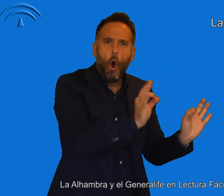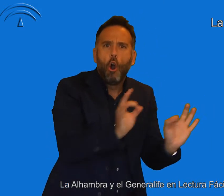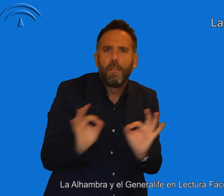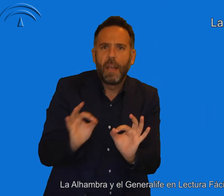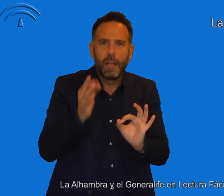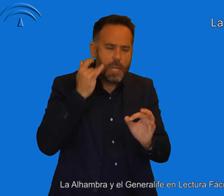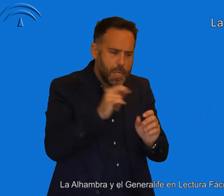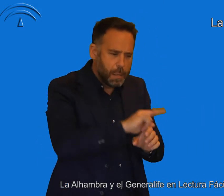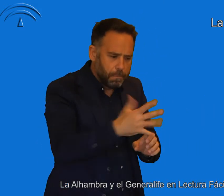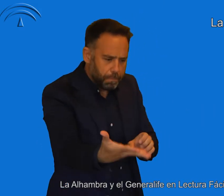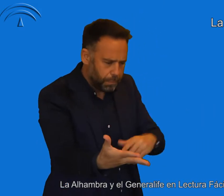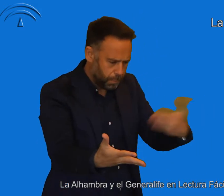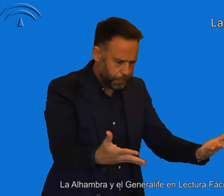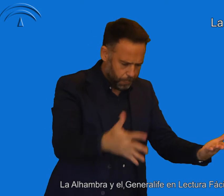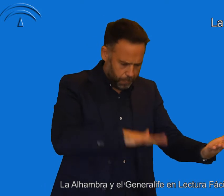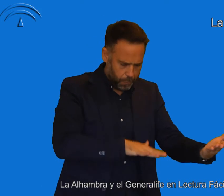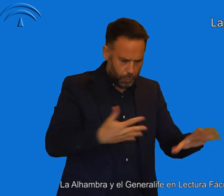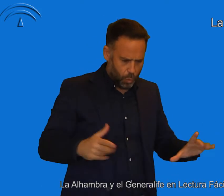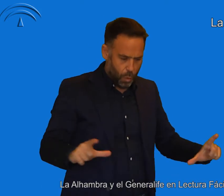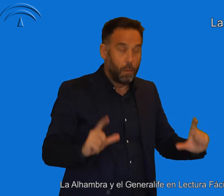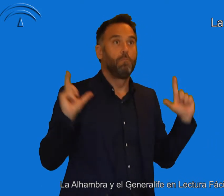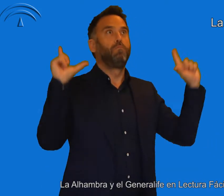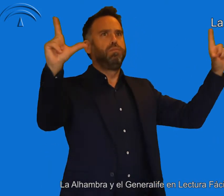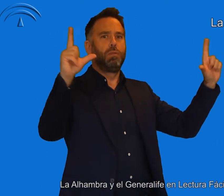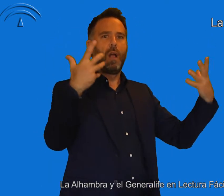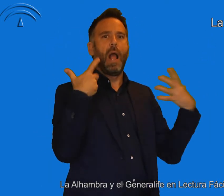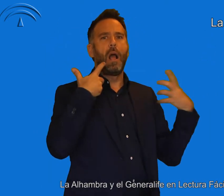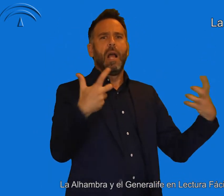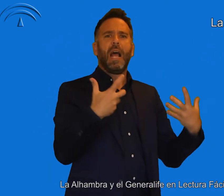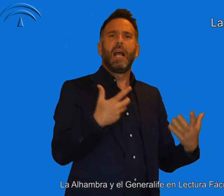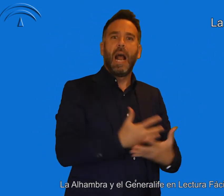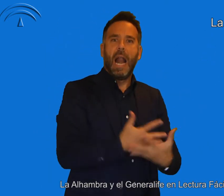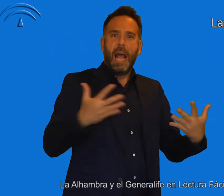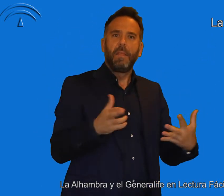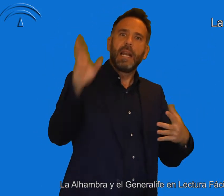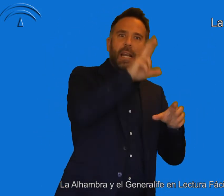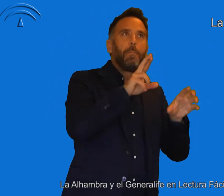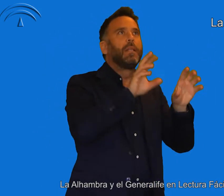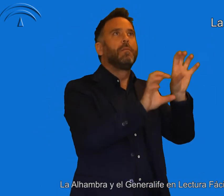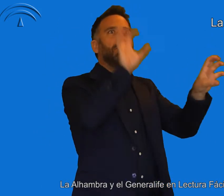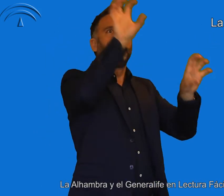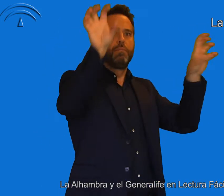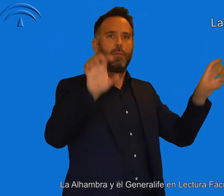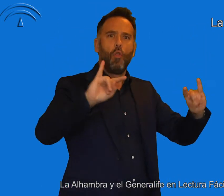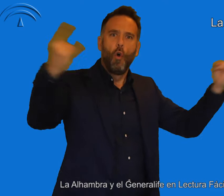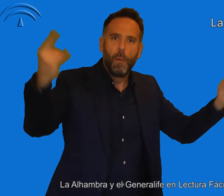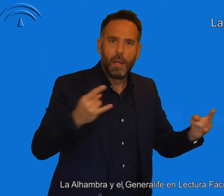iguales y las colocaban de forma ordenada y simétrica. Así obtenían otras figuras más